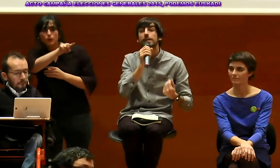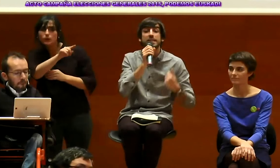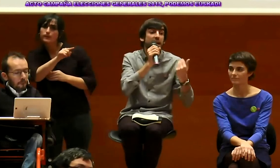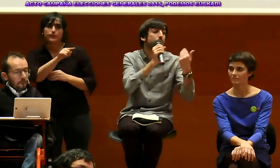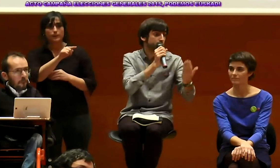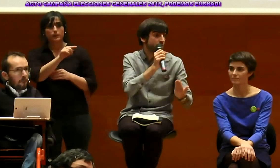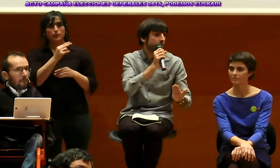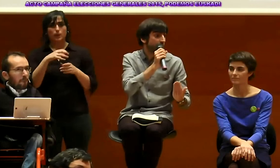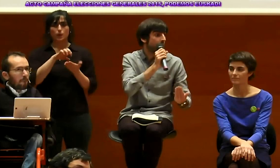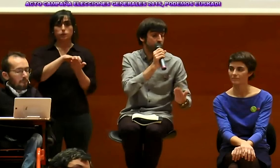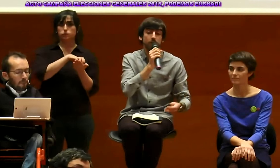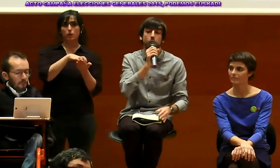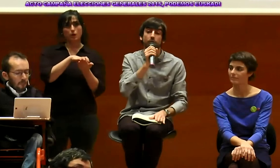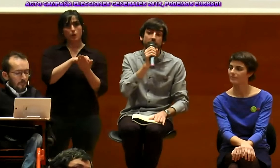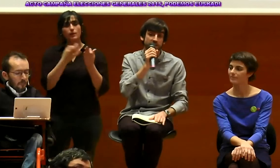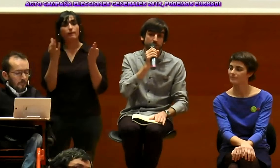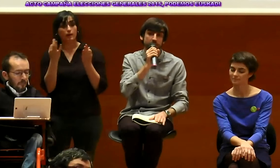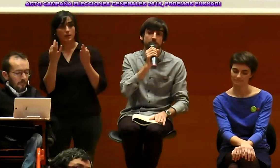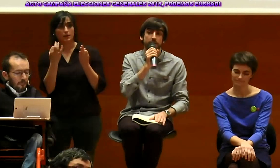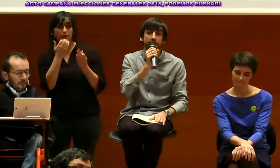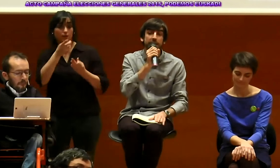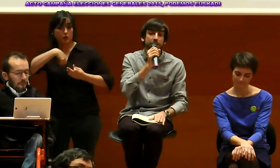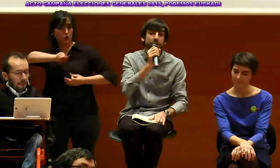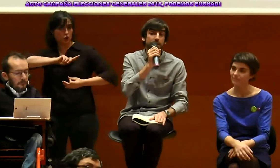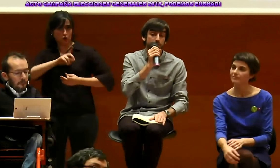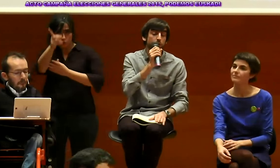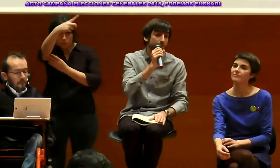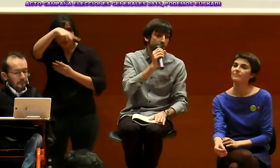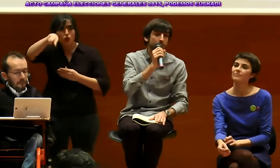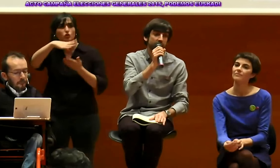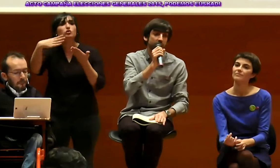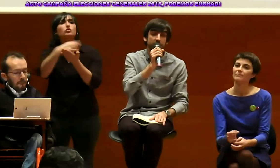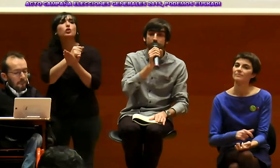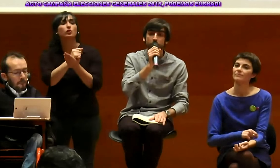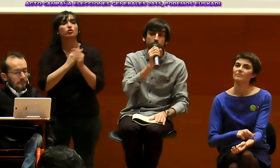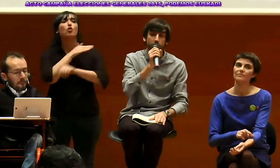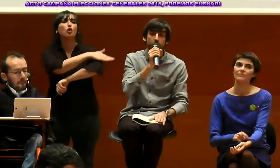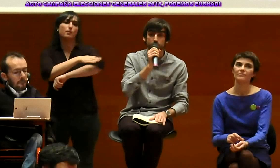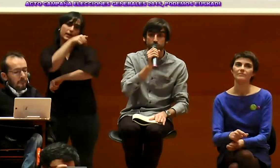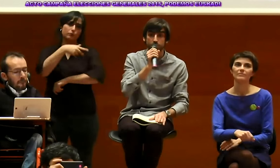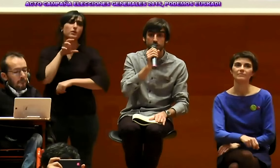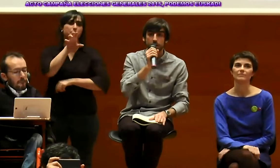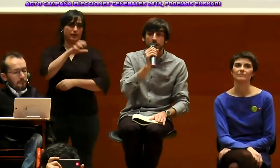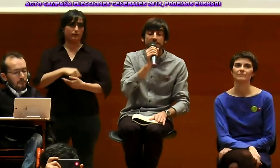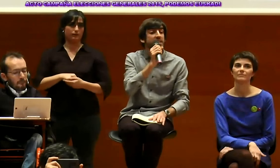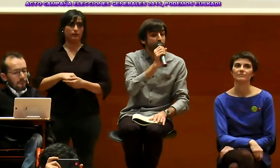nosotras, llegamos a gobernar este país. Quieren que votemos el 20 de diciembre con miedo al futuro.